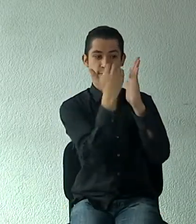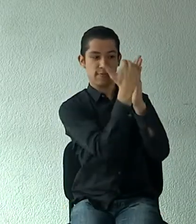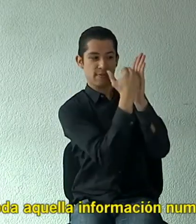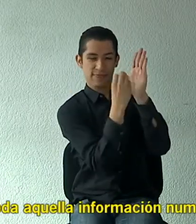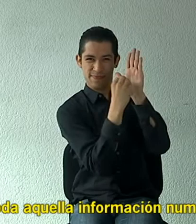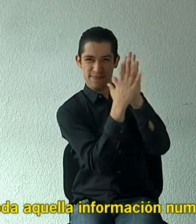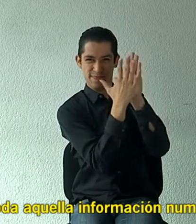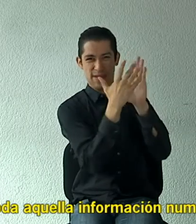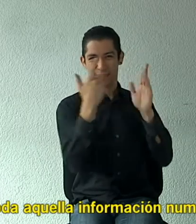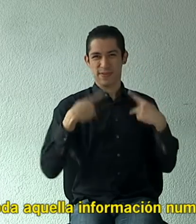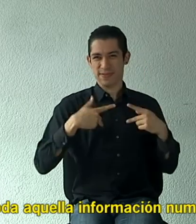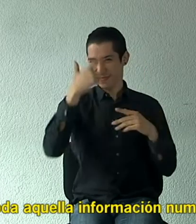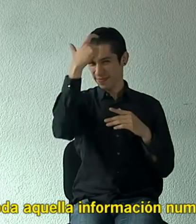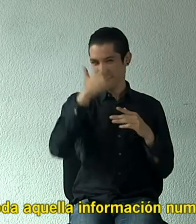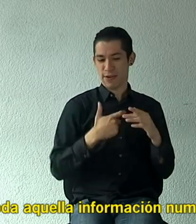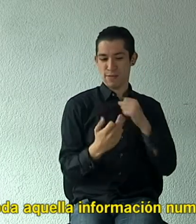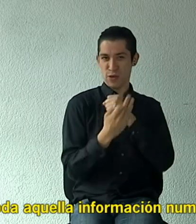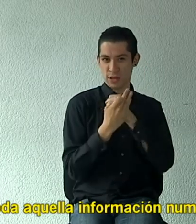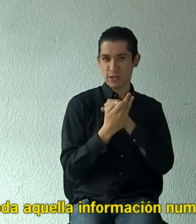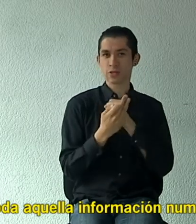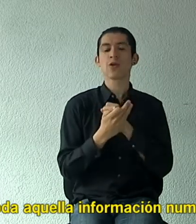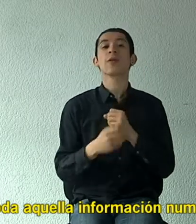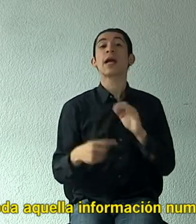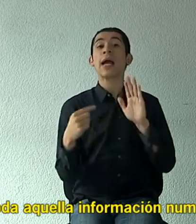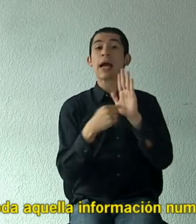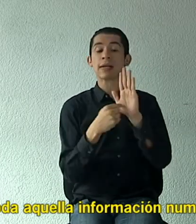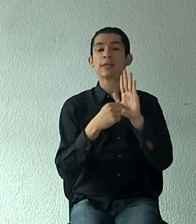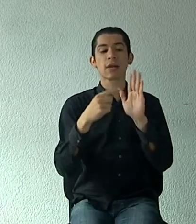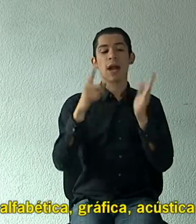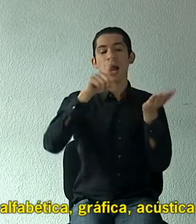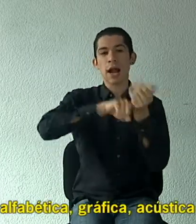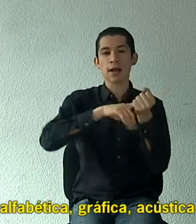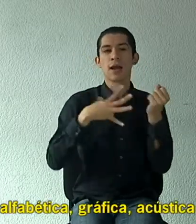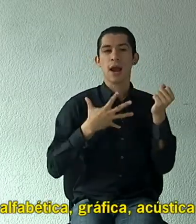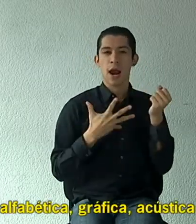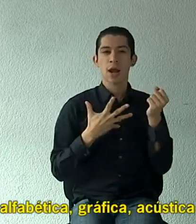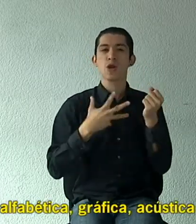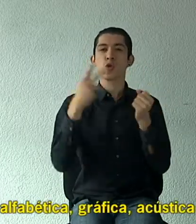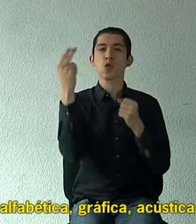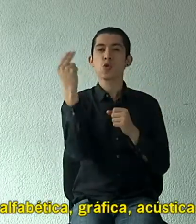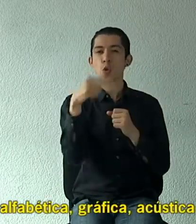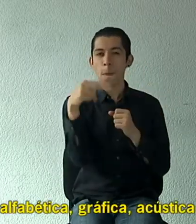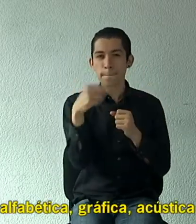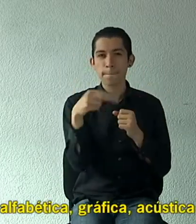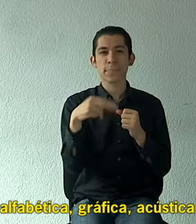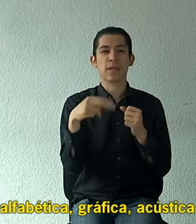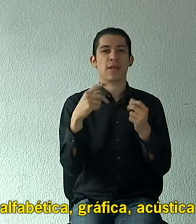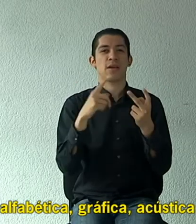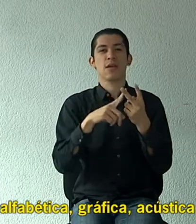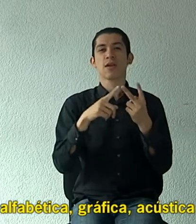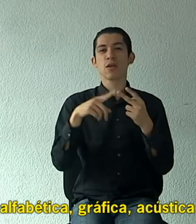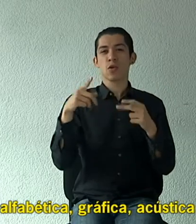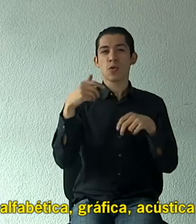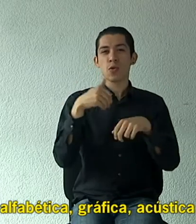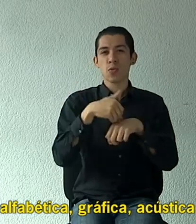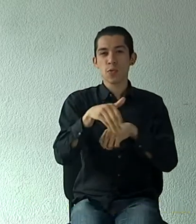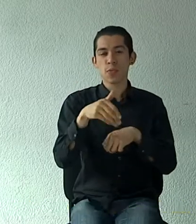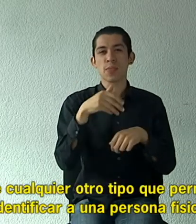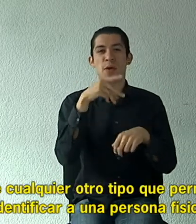es toda aquella información numérica alfabética gráfica acústica o de